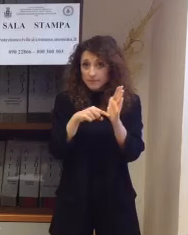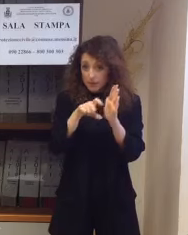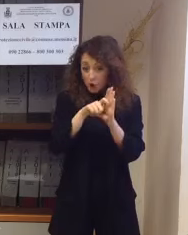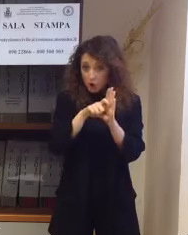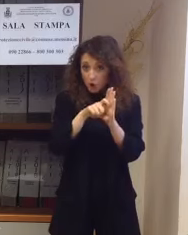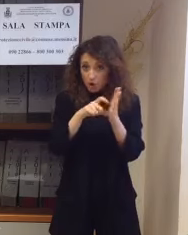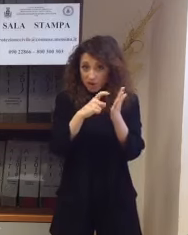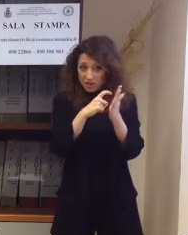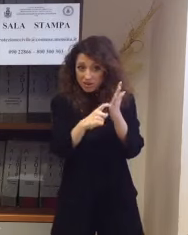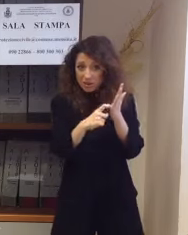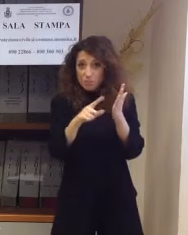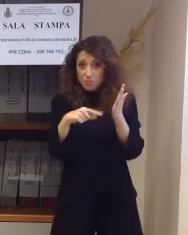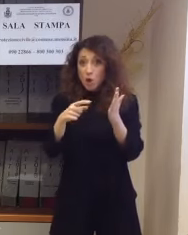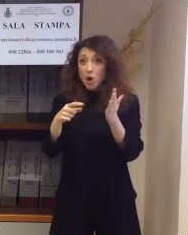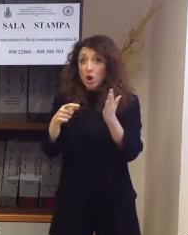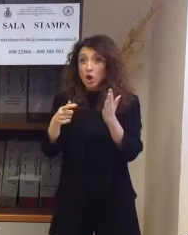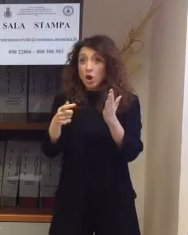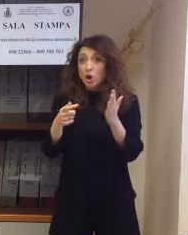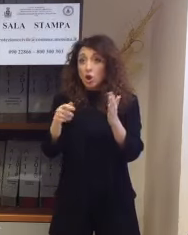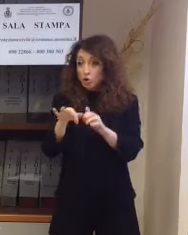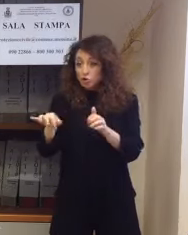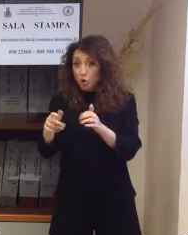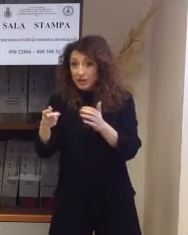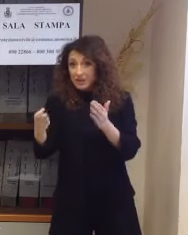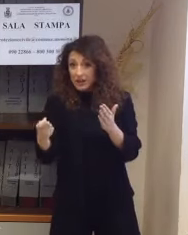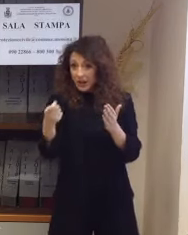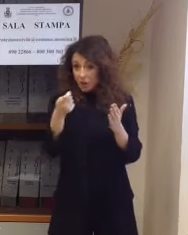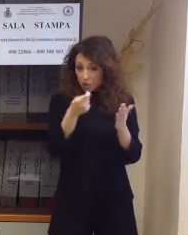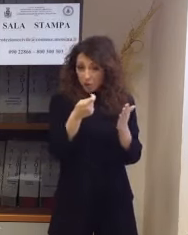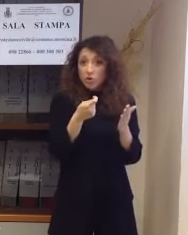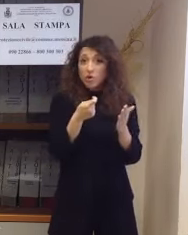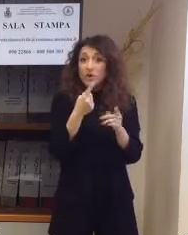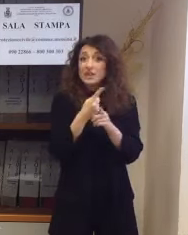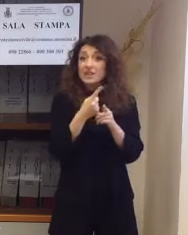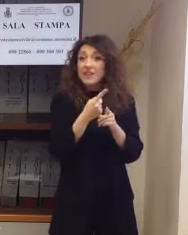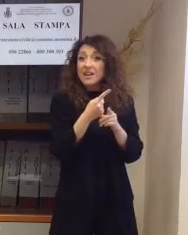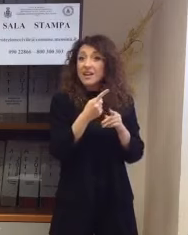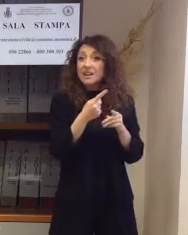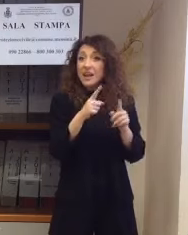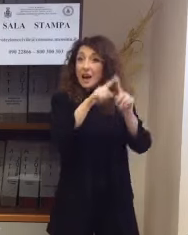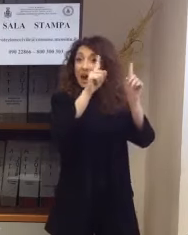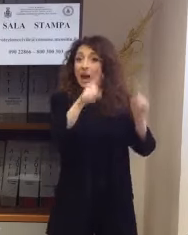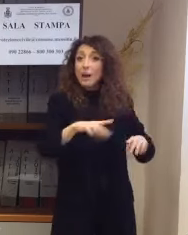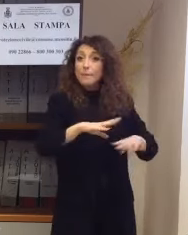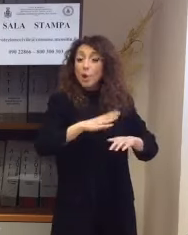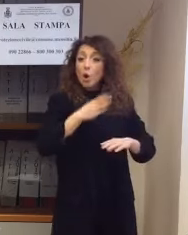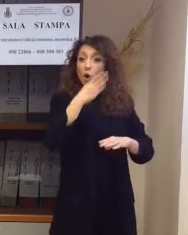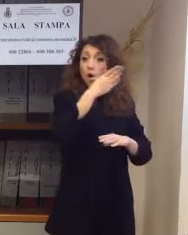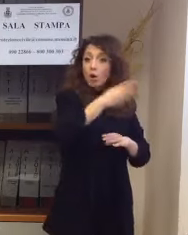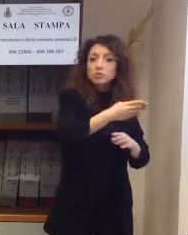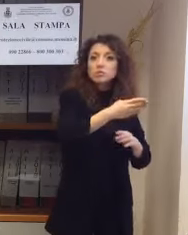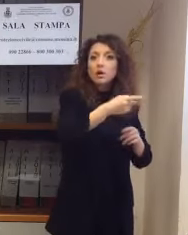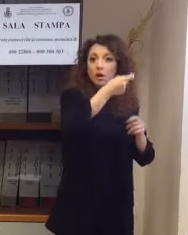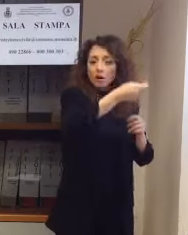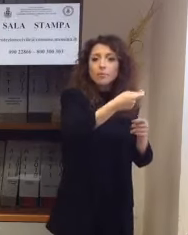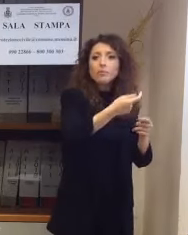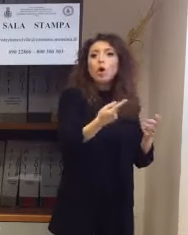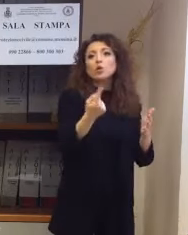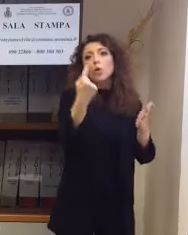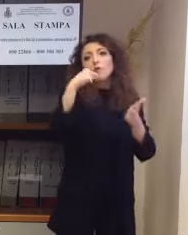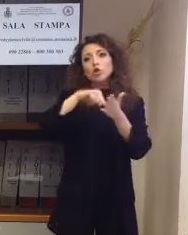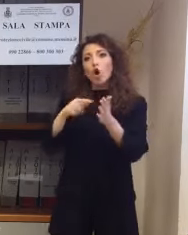che finisce lo scontrino deve andare al box, poi dal box deve andare di nuovo alla cassa.